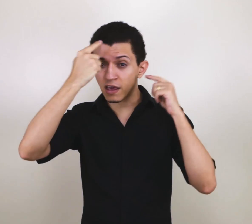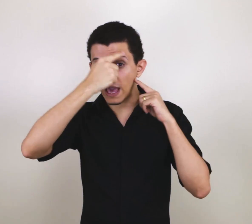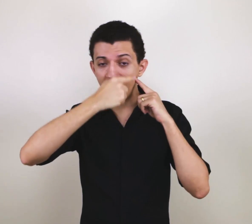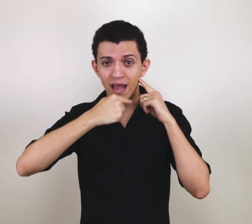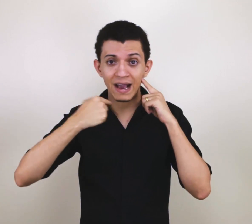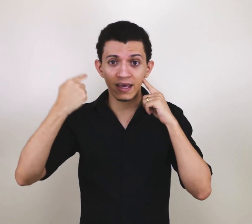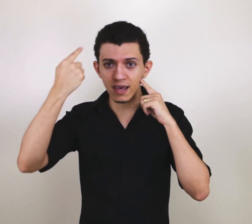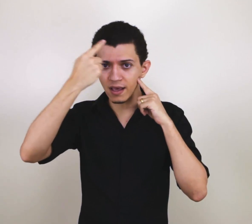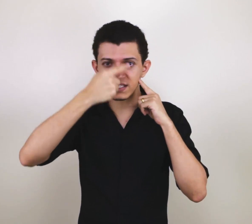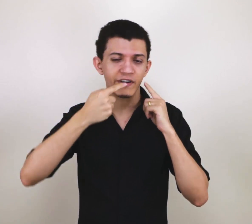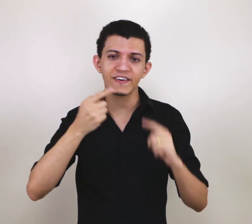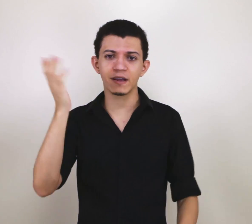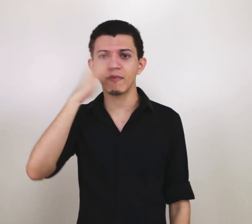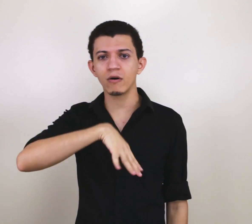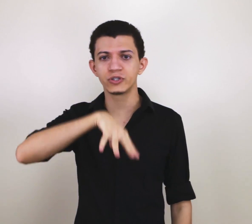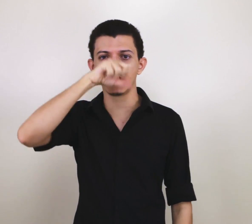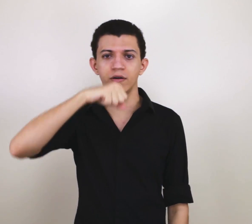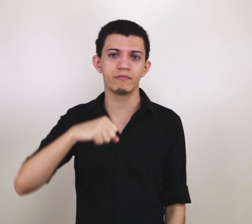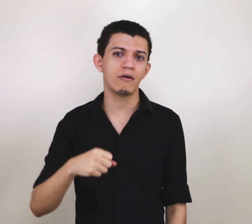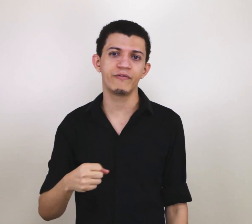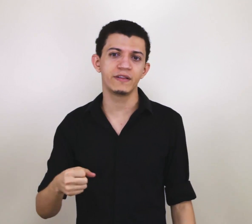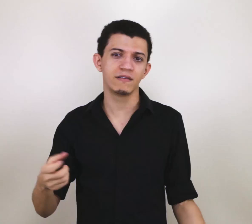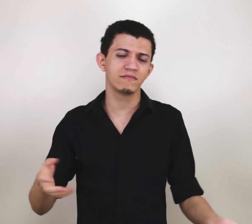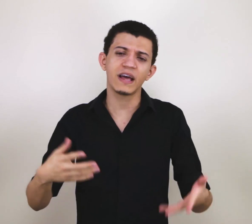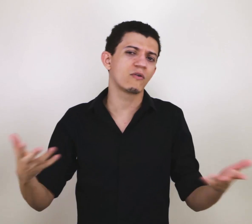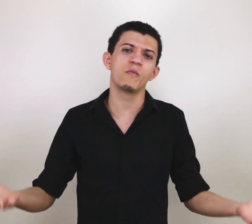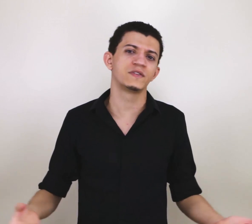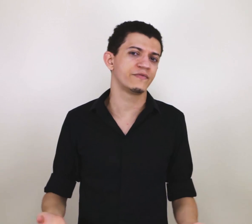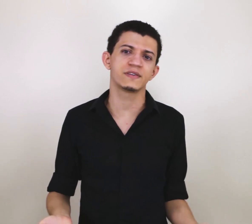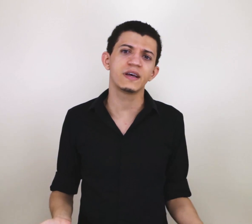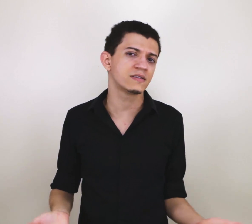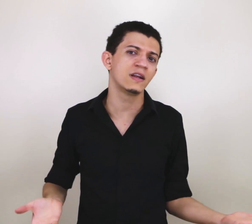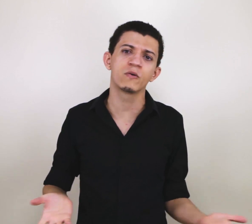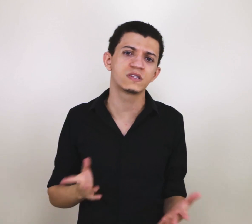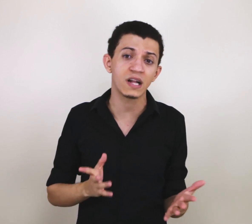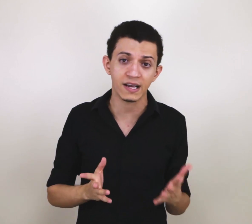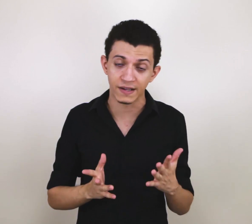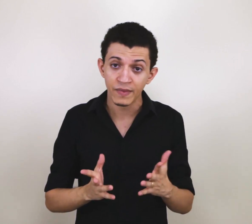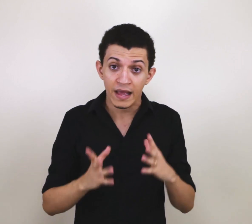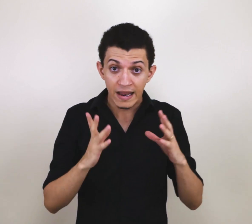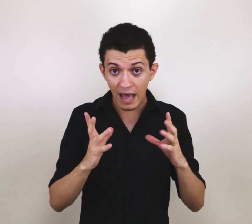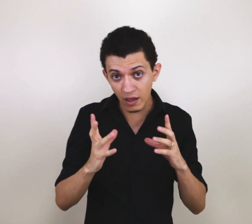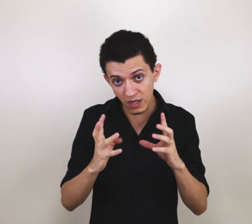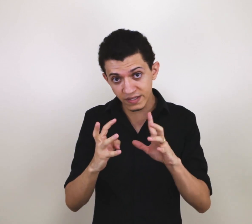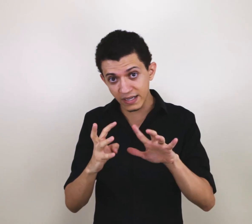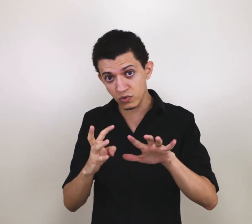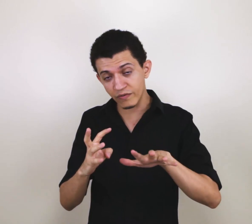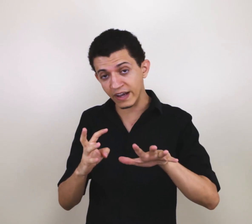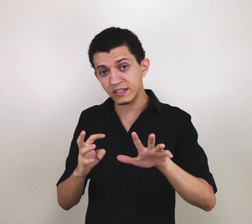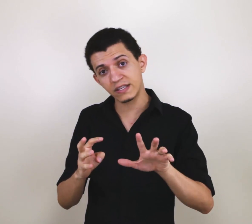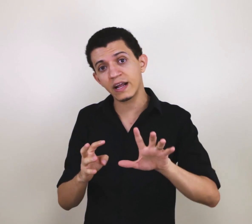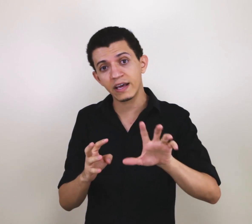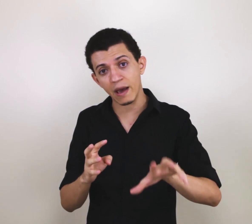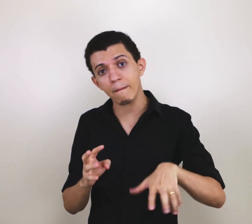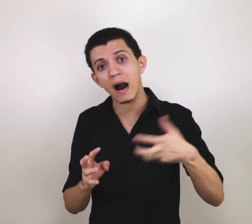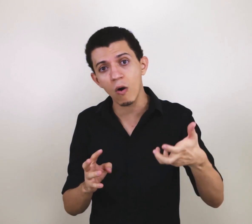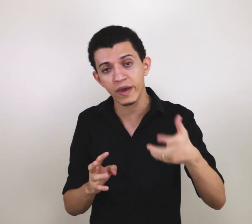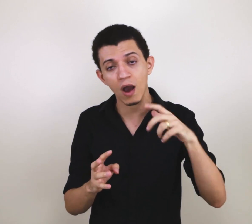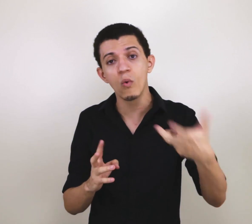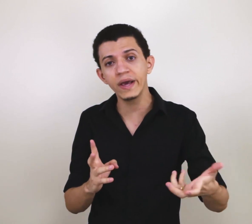que... aqui você vai fazer mau cheiro, mau fedor. Não tem como você fazer isso em língua de sinais. Na língua de sinais, o que vai dizer aí que é mal, que é